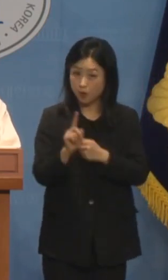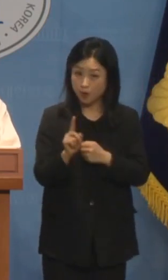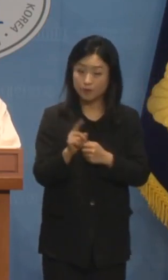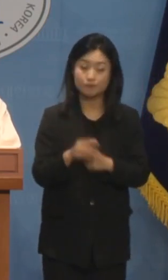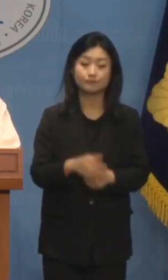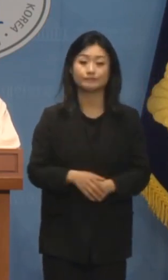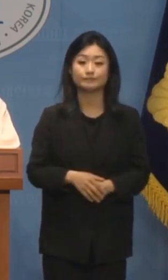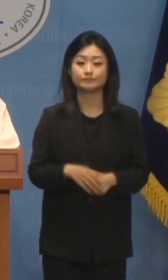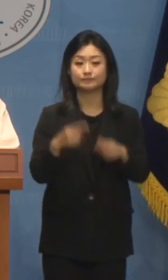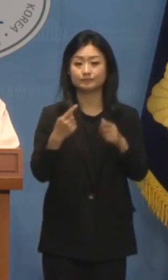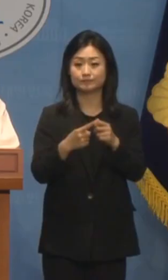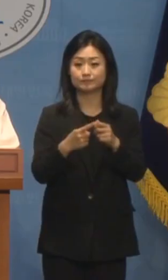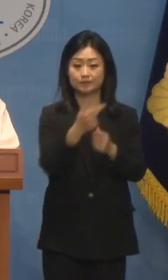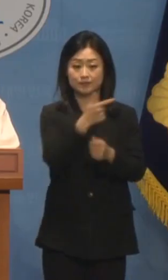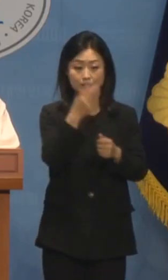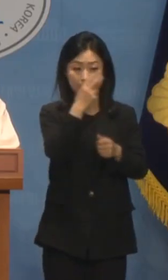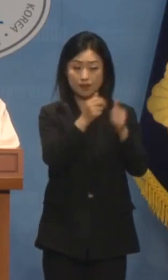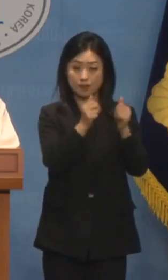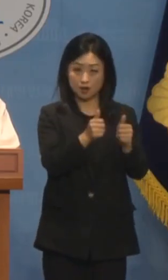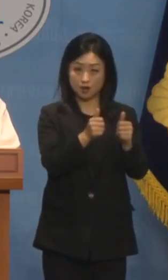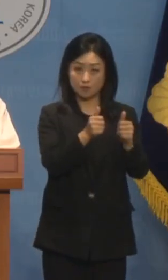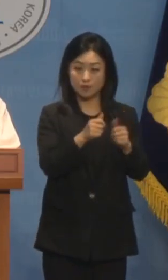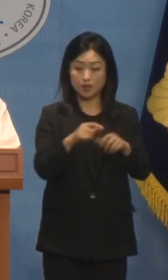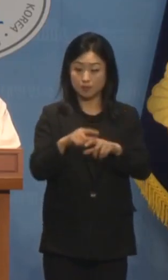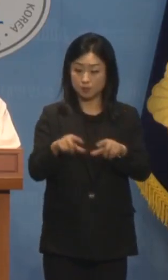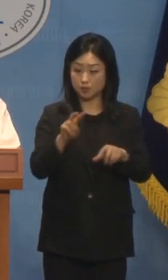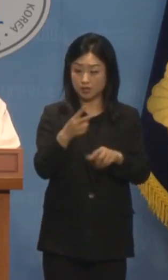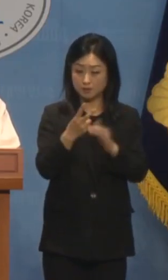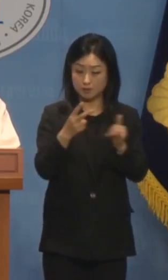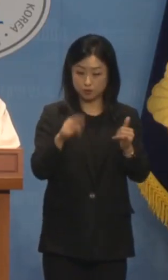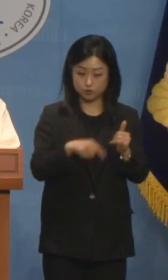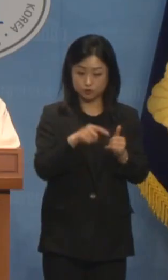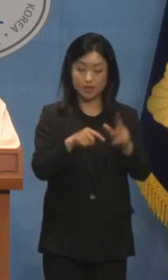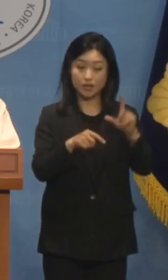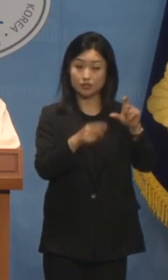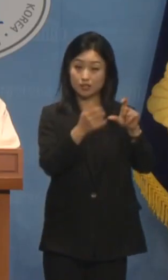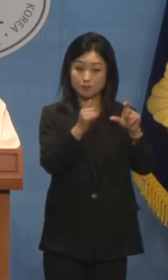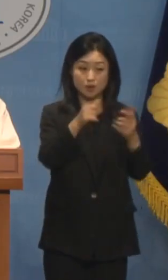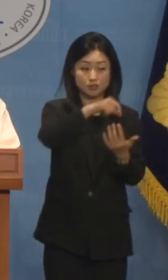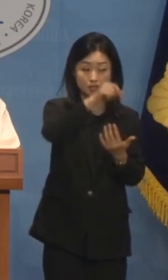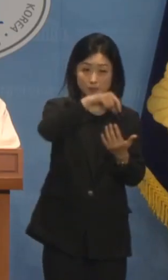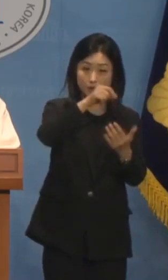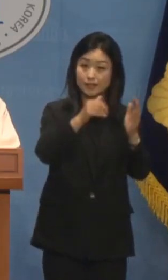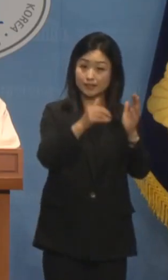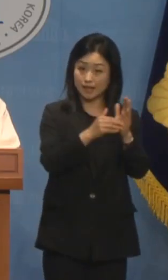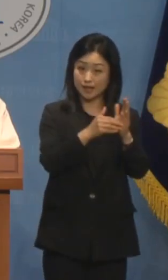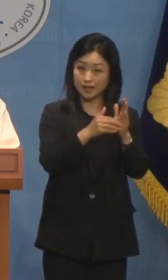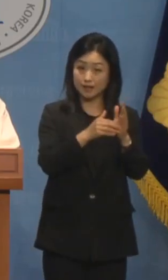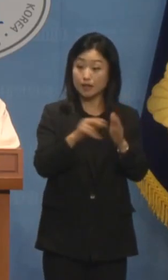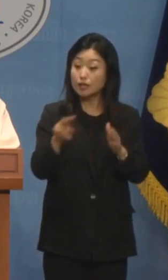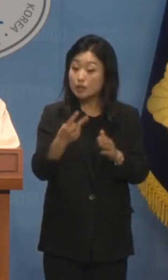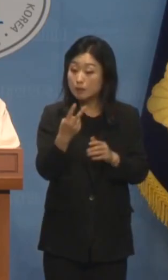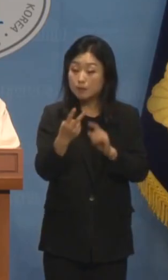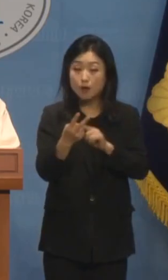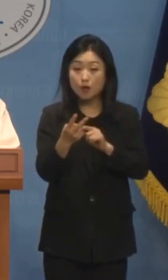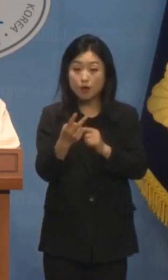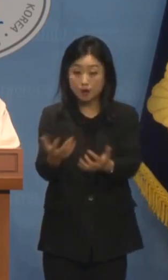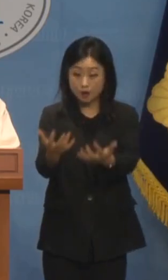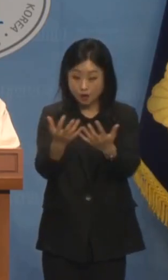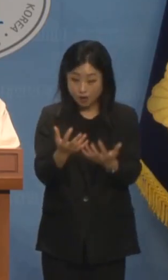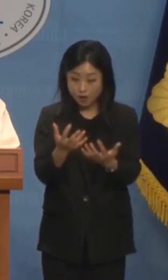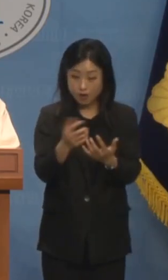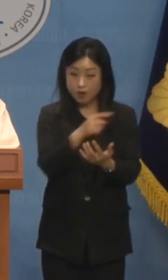첫째, 대검은 일반인 200명 중 15명을 임의로 선발했다지만 그 200명도